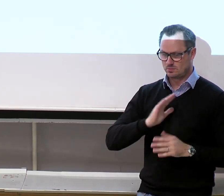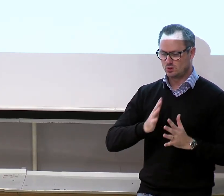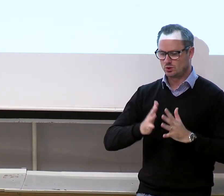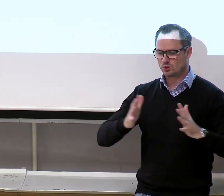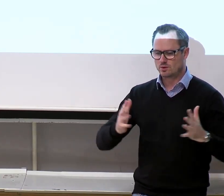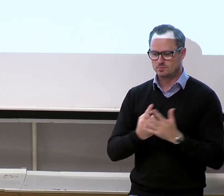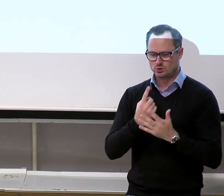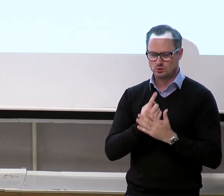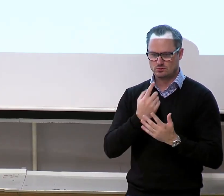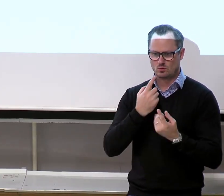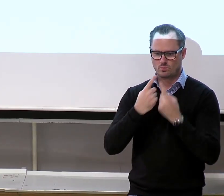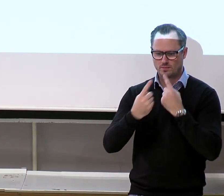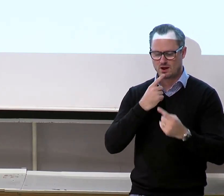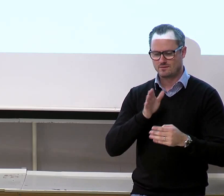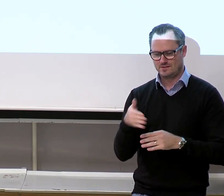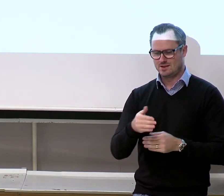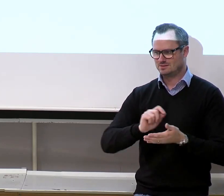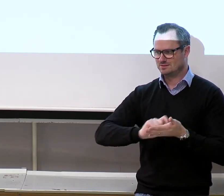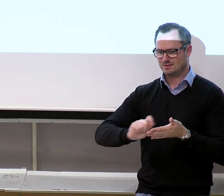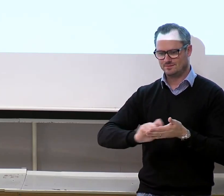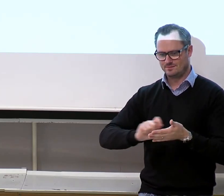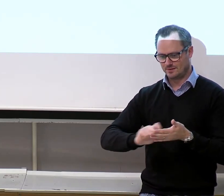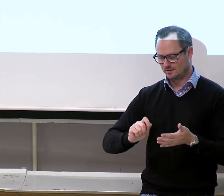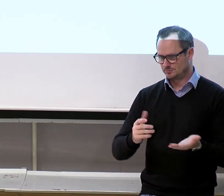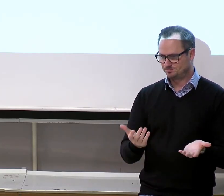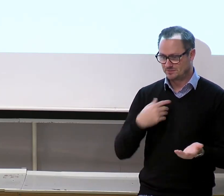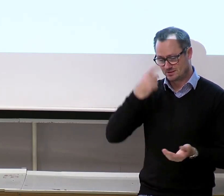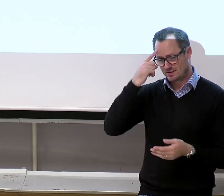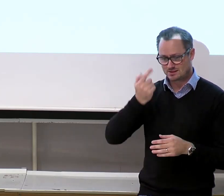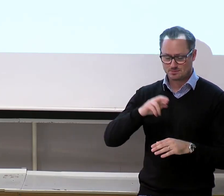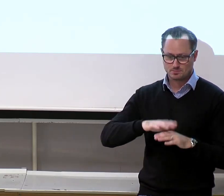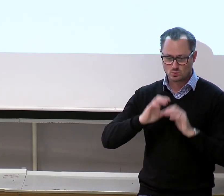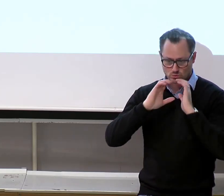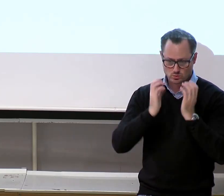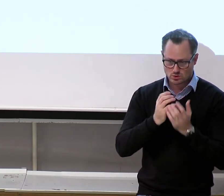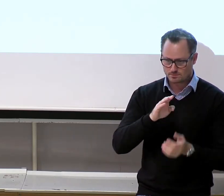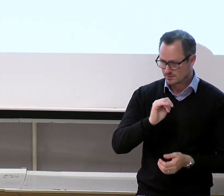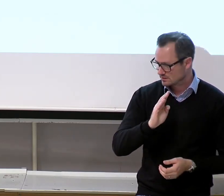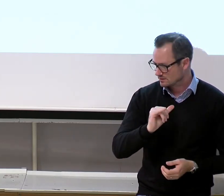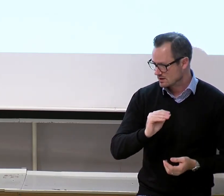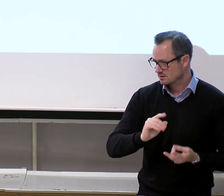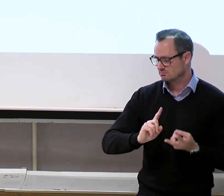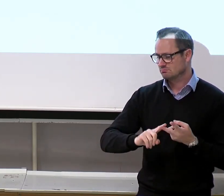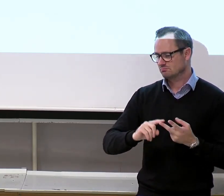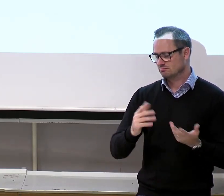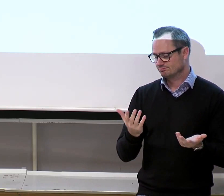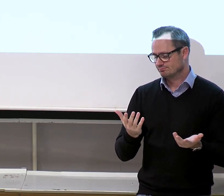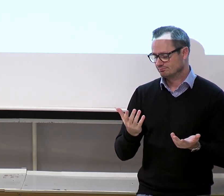Och med internets via internet så har man också fått ett annat sätt att skriva på.